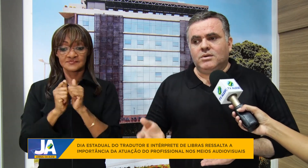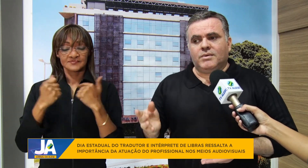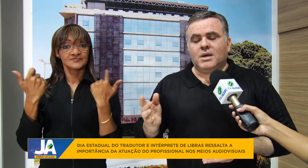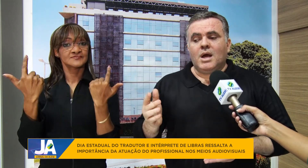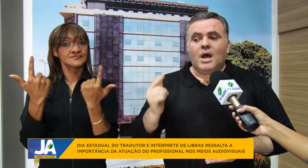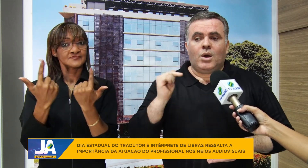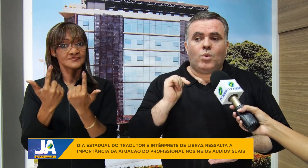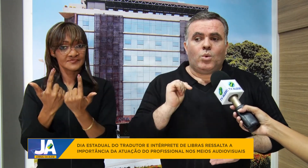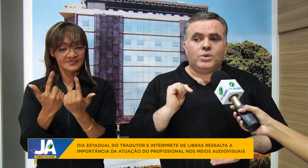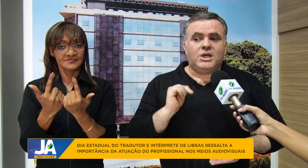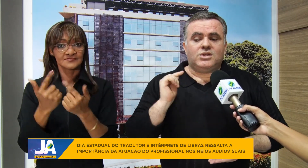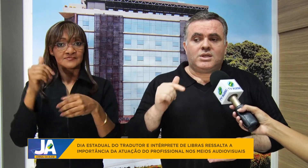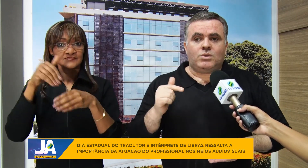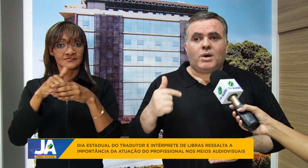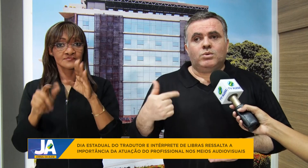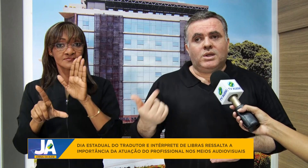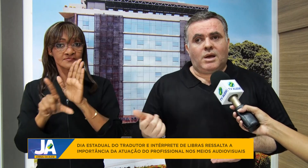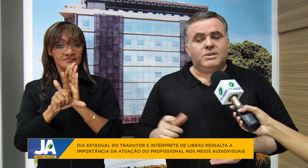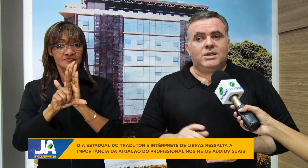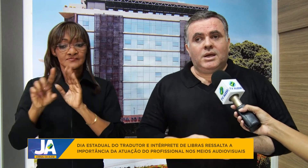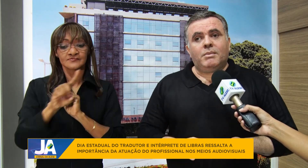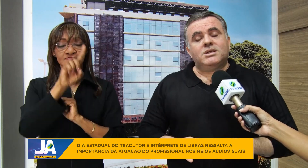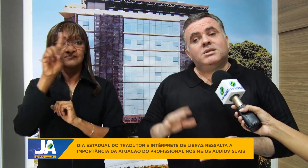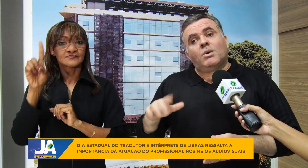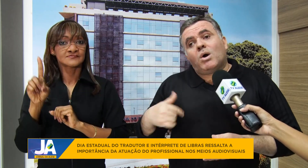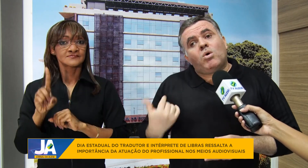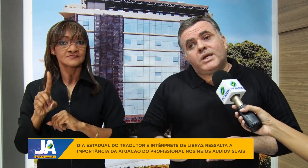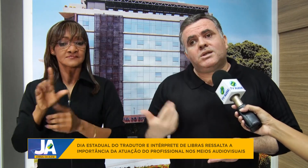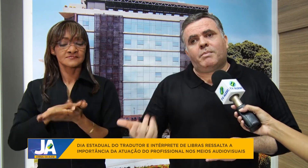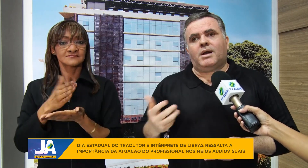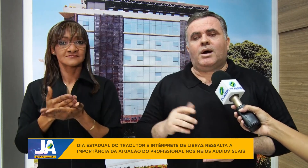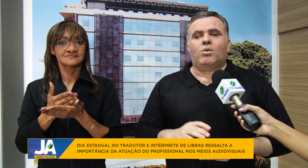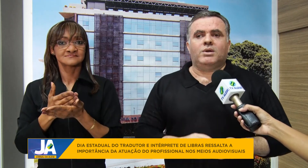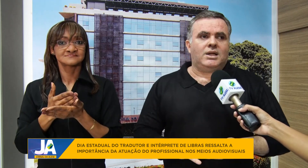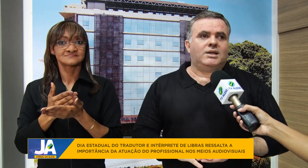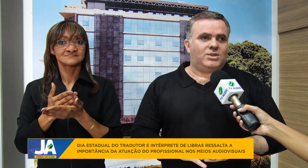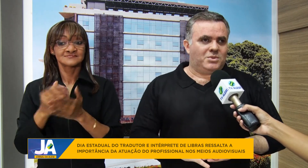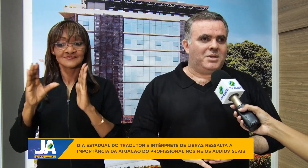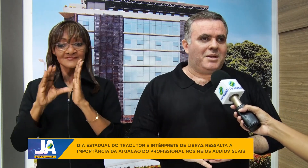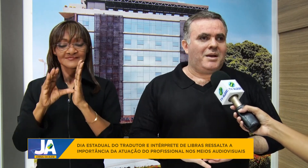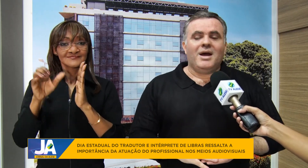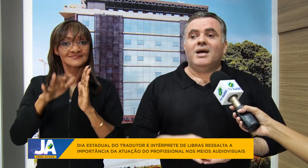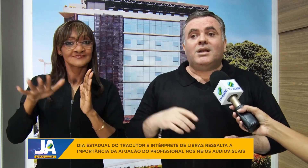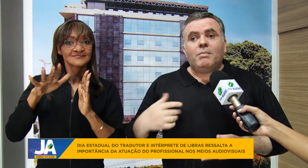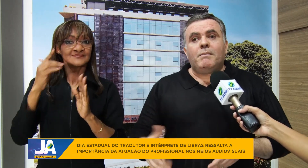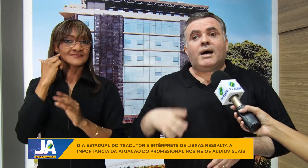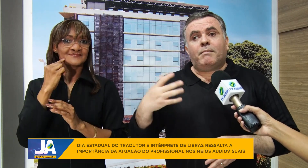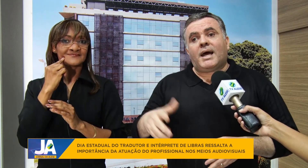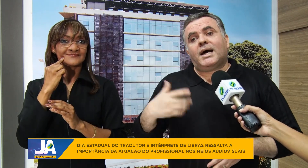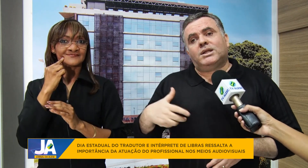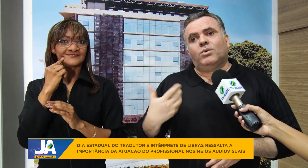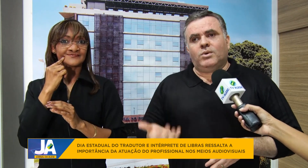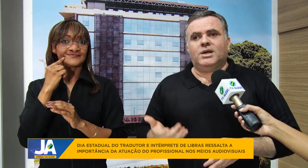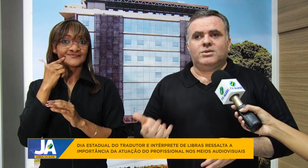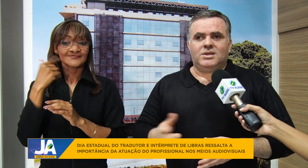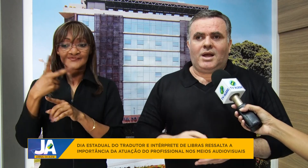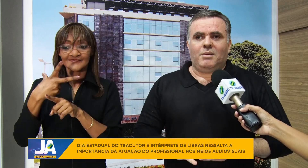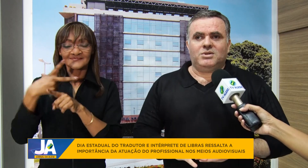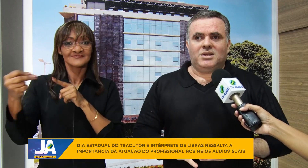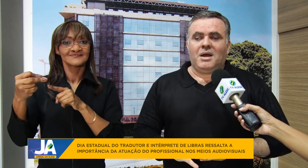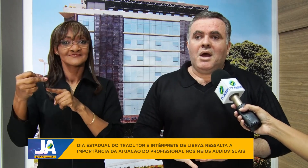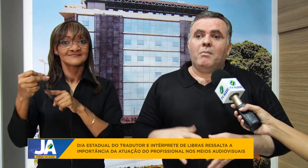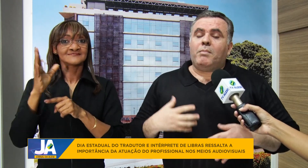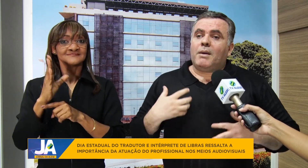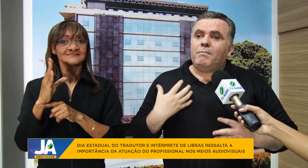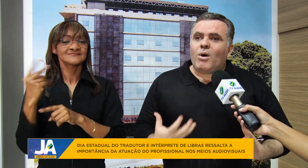Legislativa, o dia estadual do intérprete de Libras, isso é uma conquista para a comunidade surda, né? E também para a categoria dos